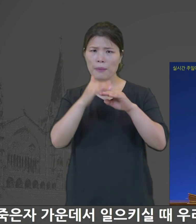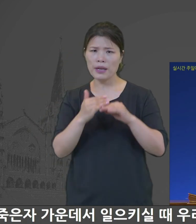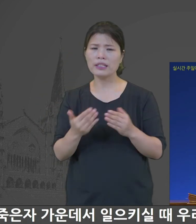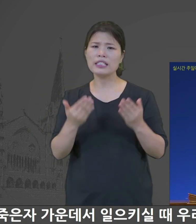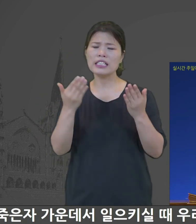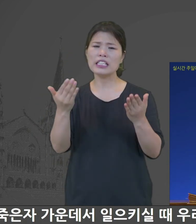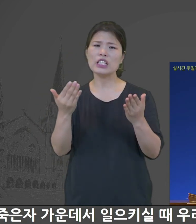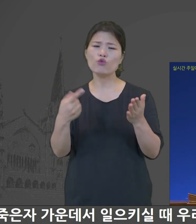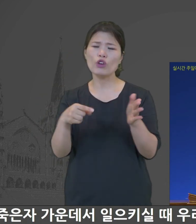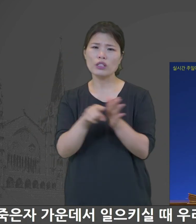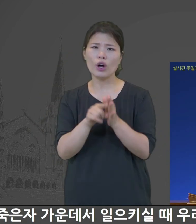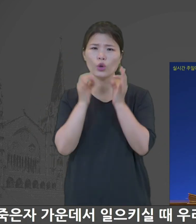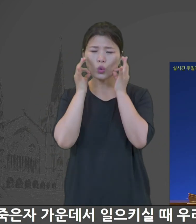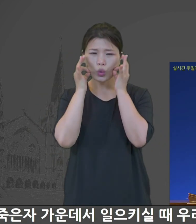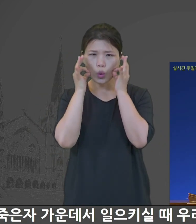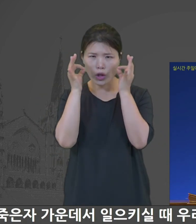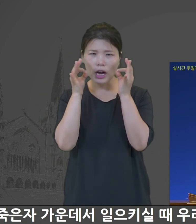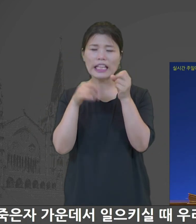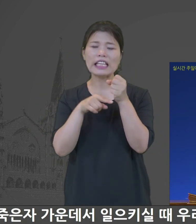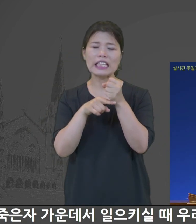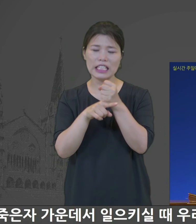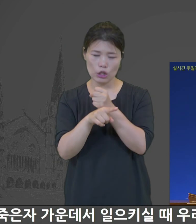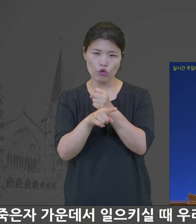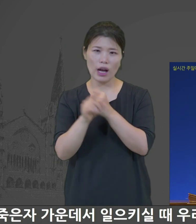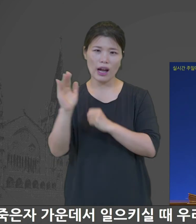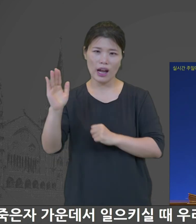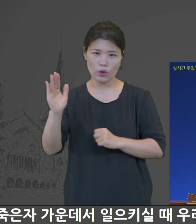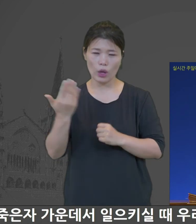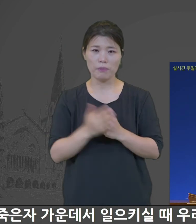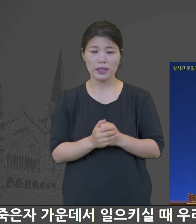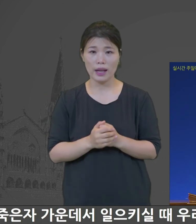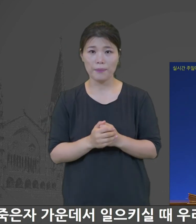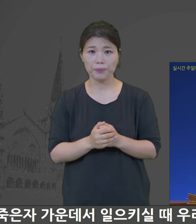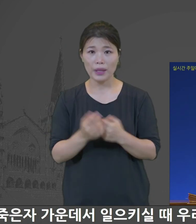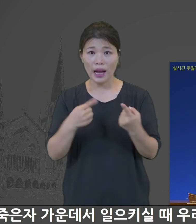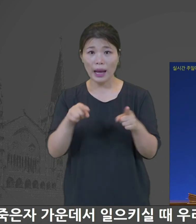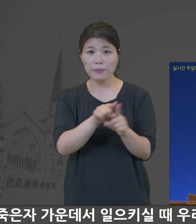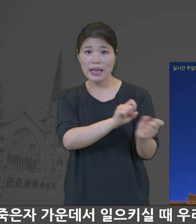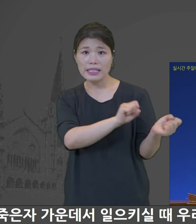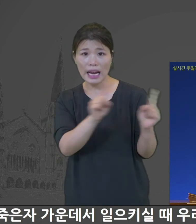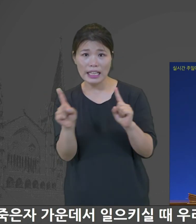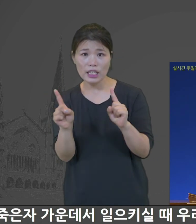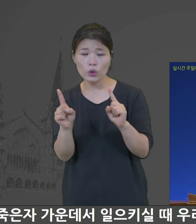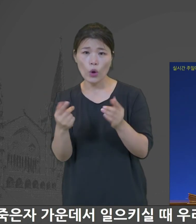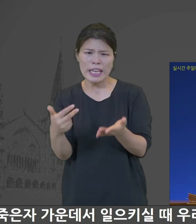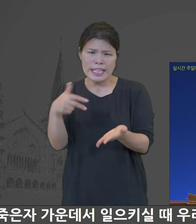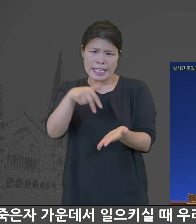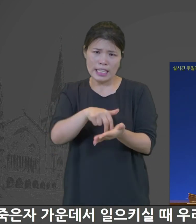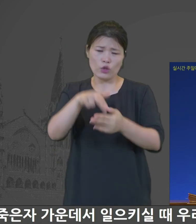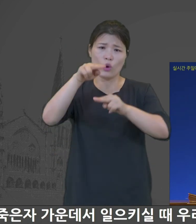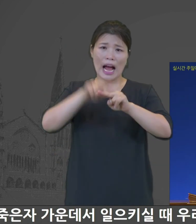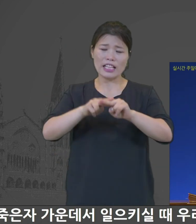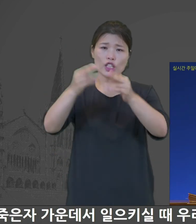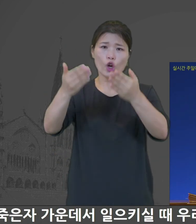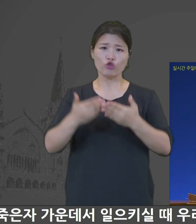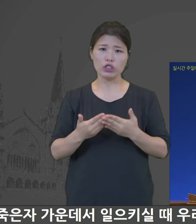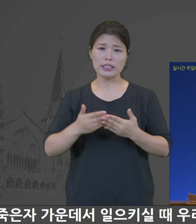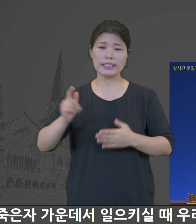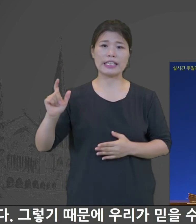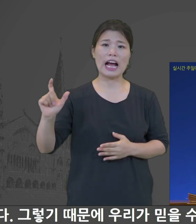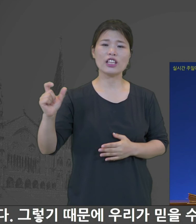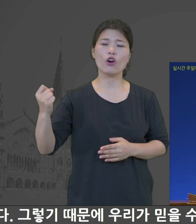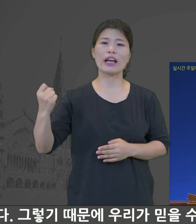겁니다. 그와 함께 살리시고 일으키시고 앉히신 강력한 힘의